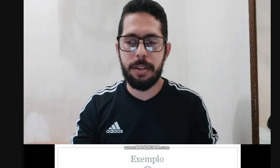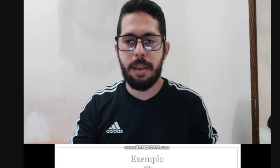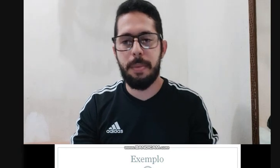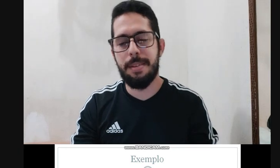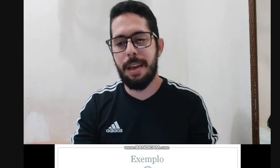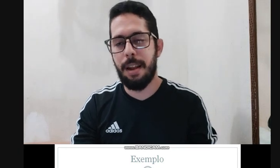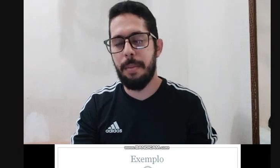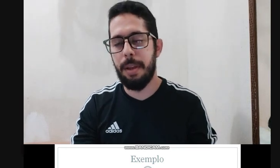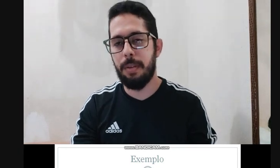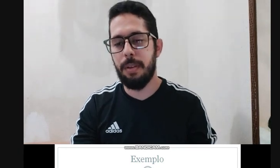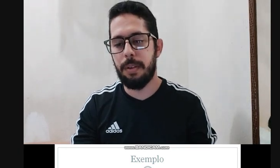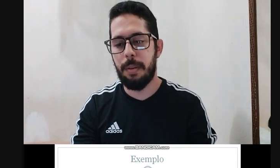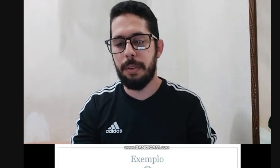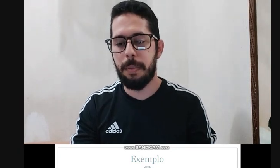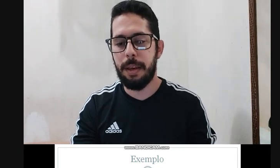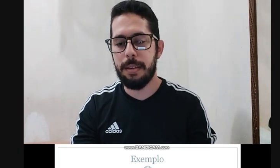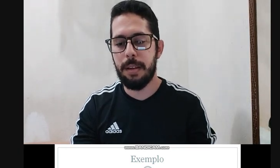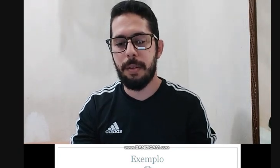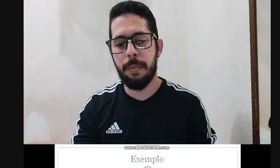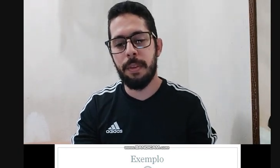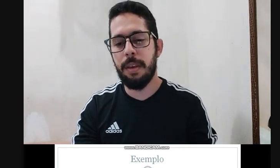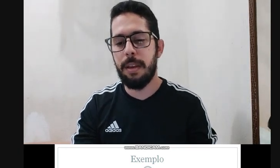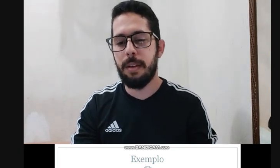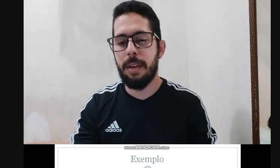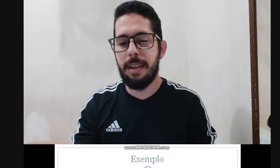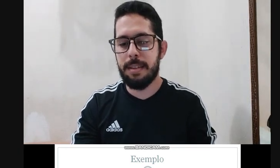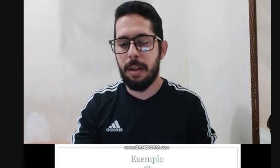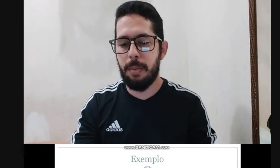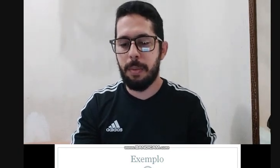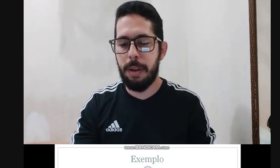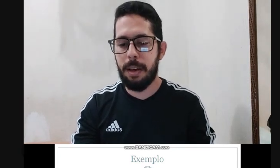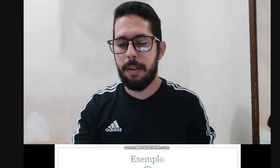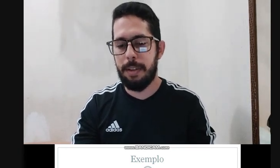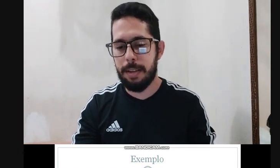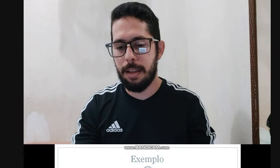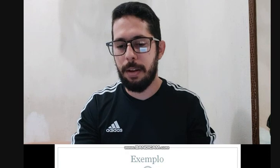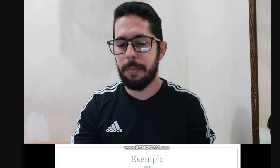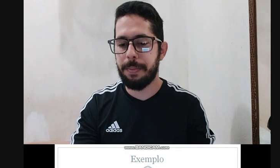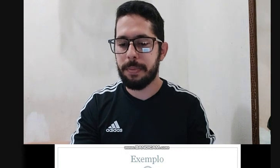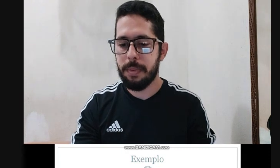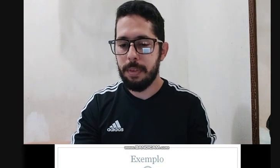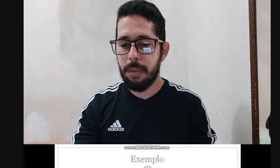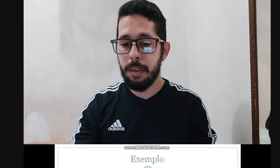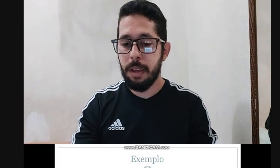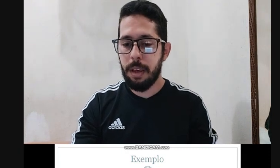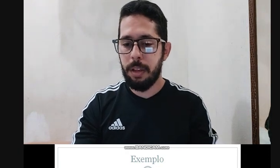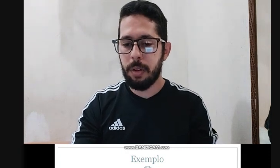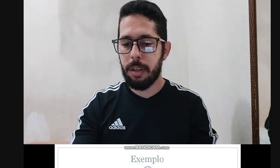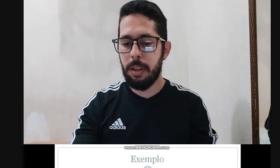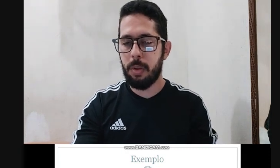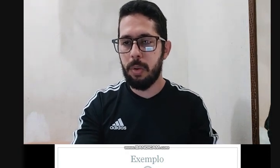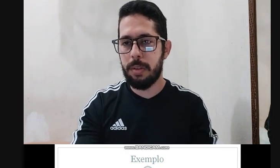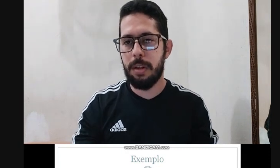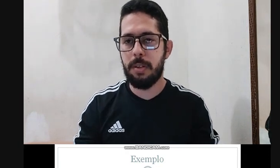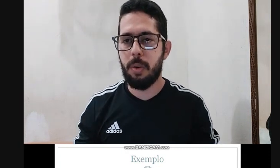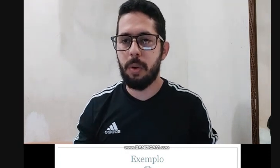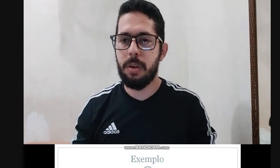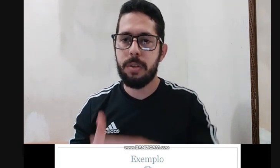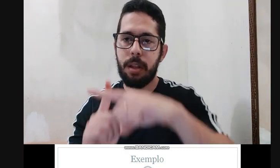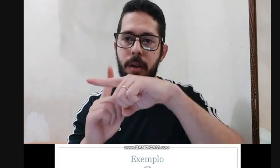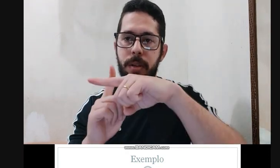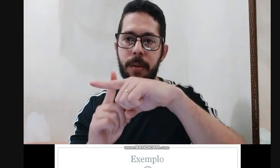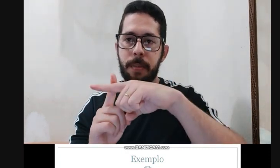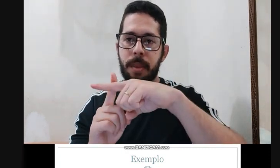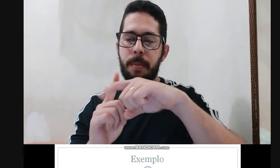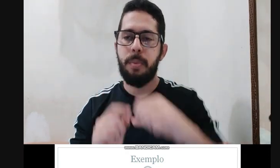0, e a gente sabe que 0 é elemento neutro da multiplicação. Então, nem é necessário multiplicar, vai dar 0. E note que em todos eles eu coloquei